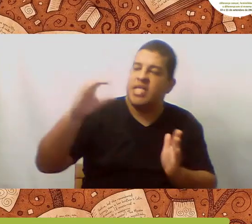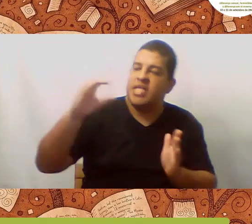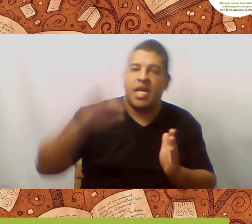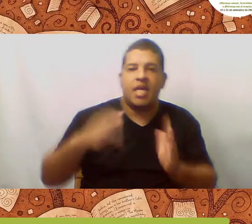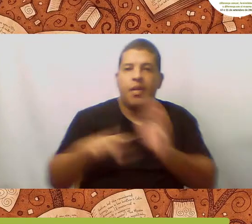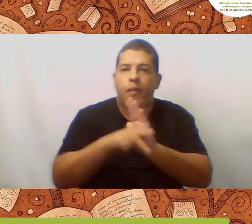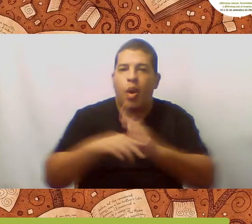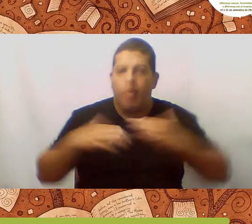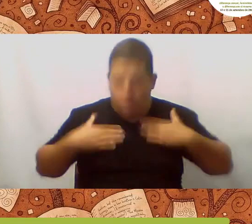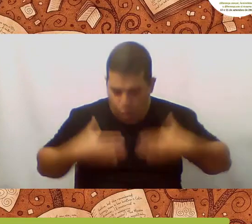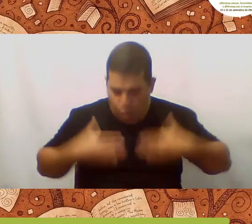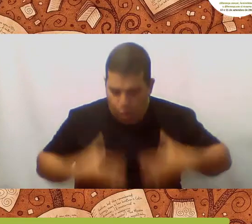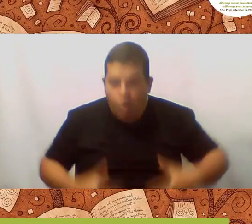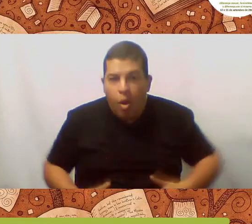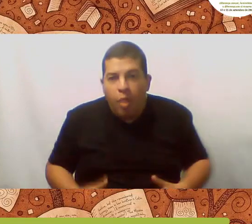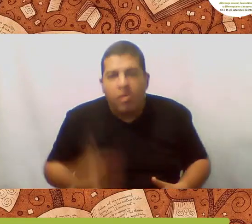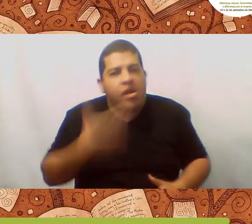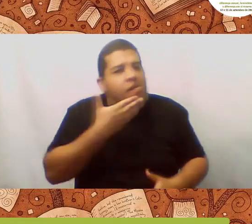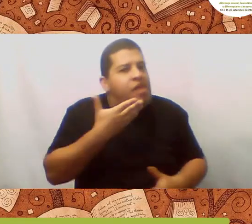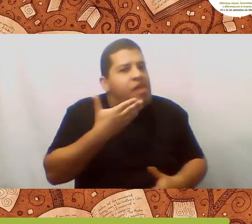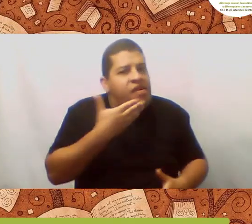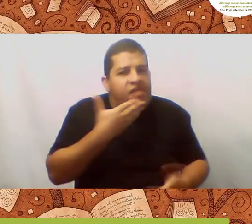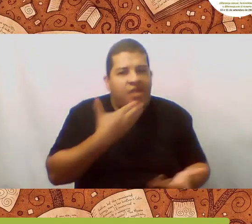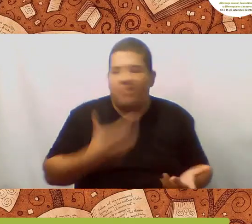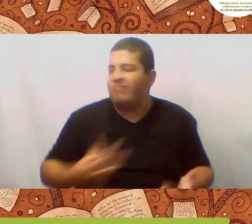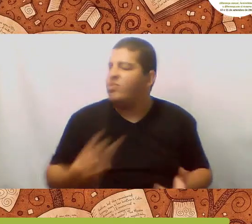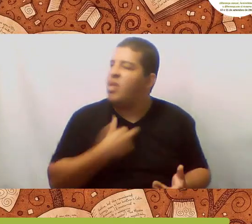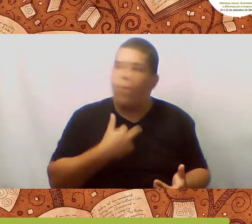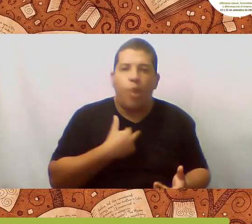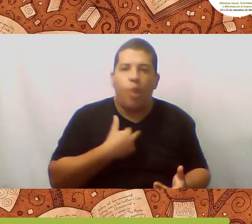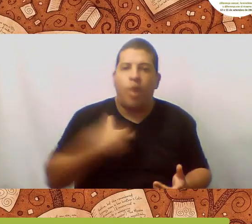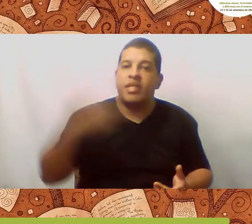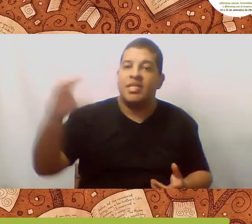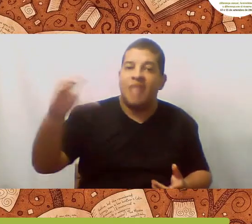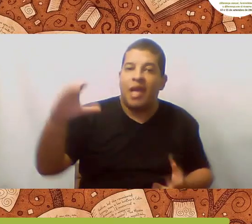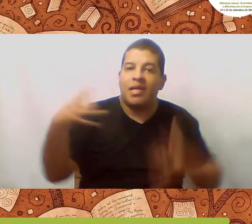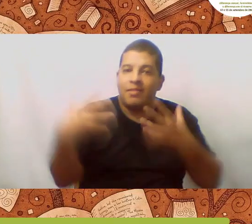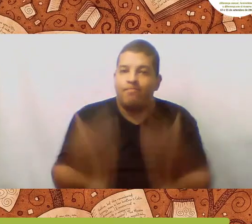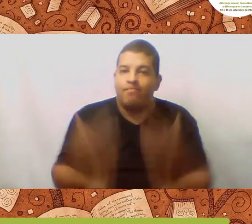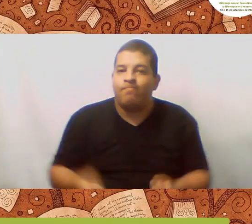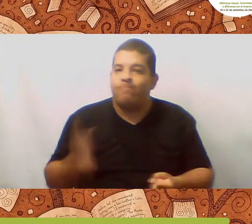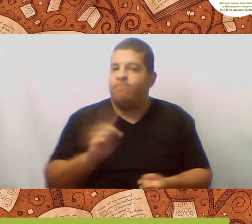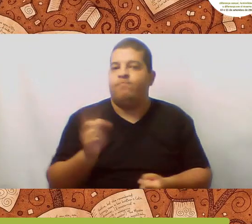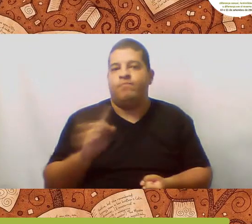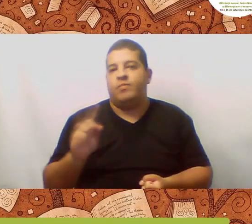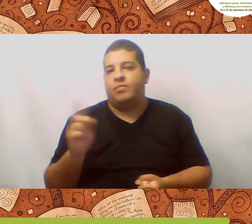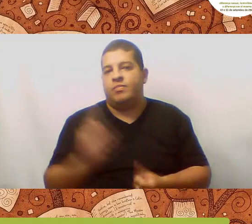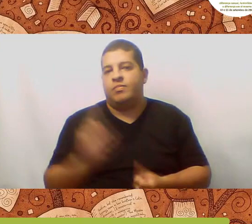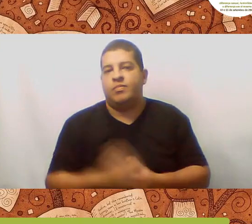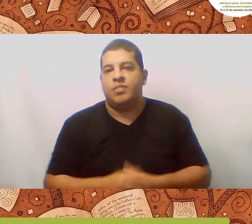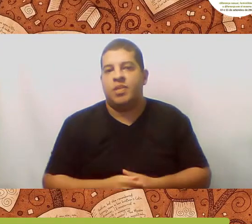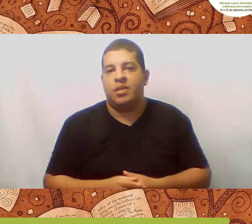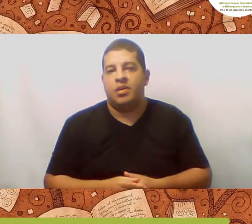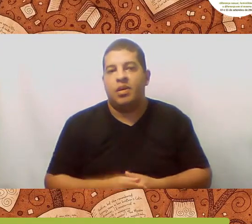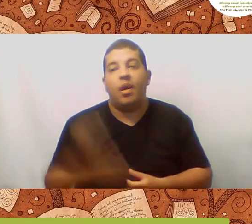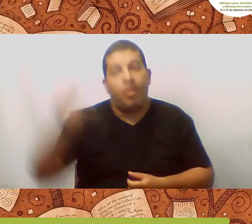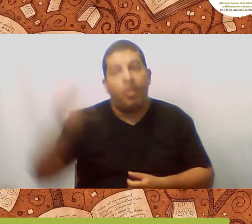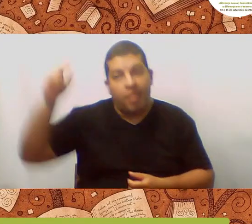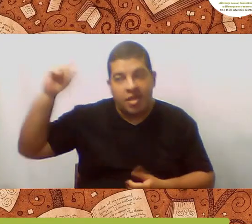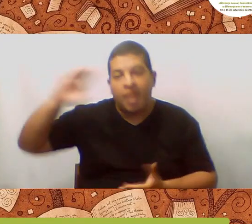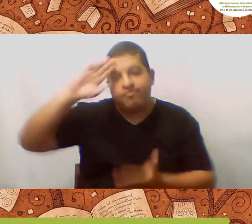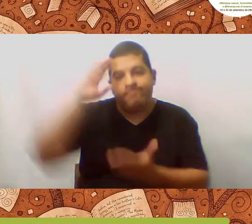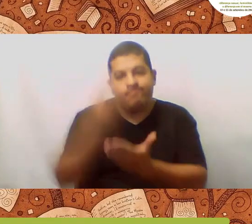corpo imperfeito. Isso era uma profanação da ciência, né? Acreditavam os nossos